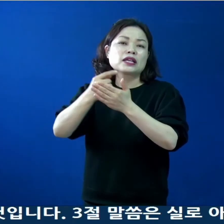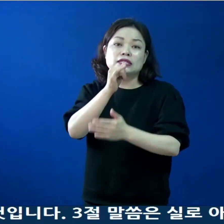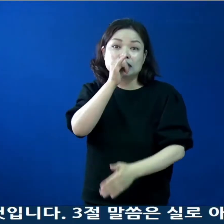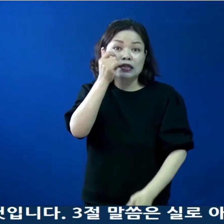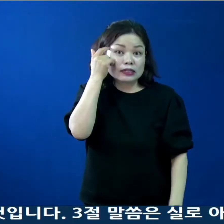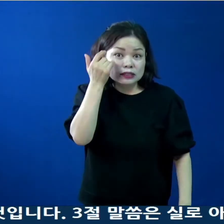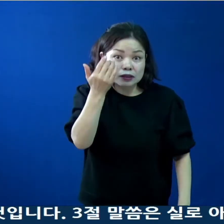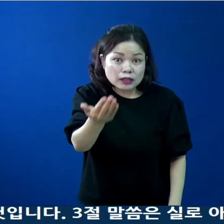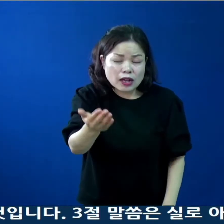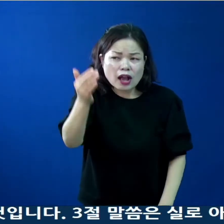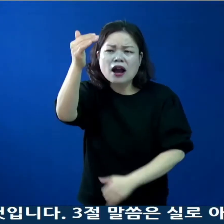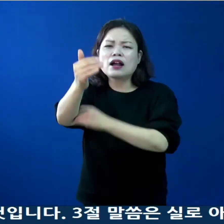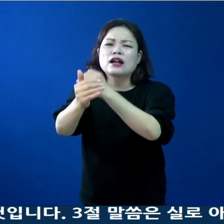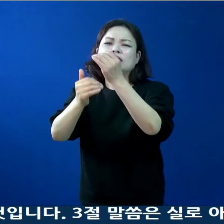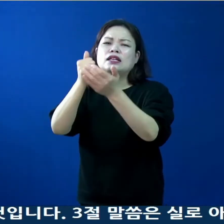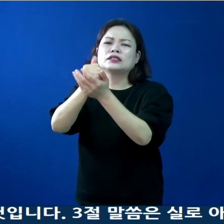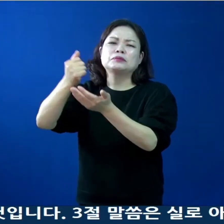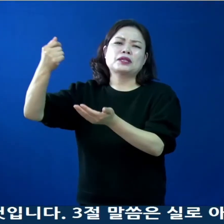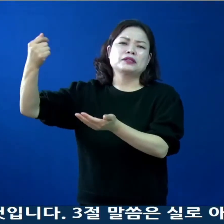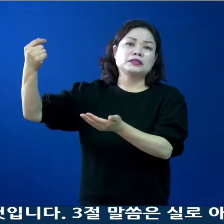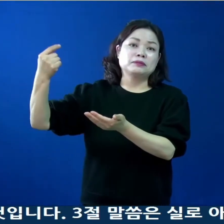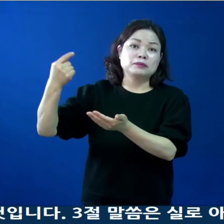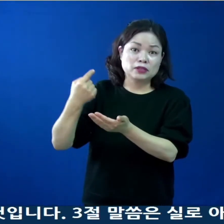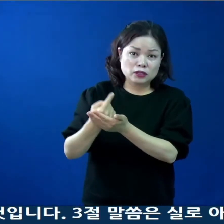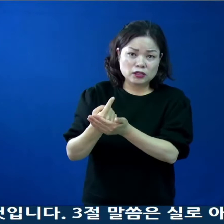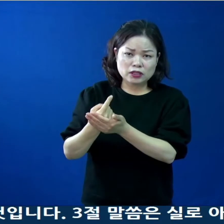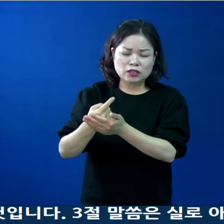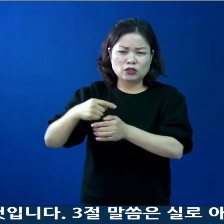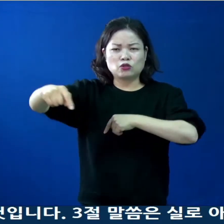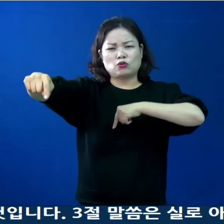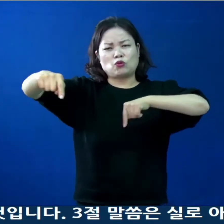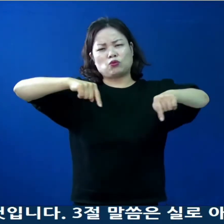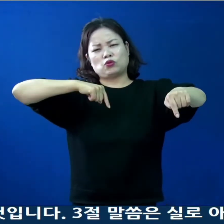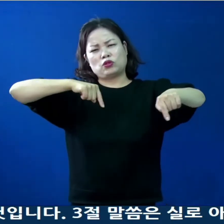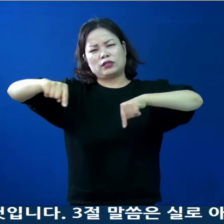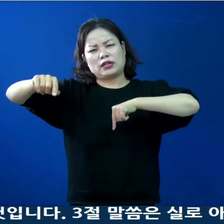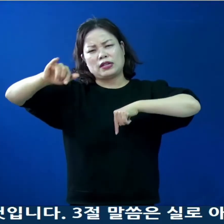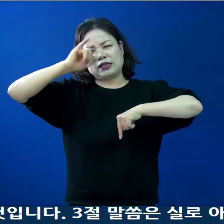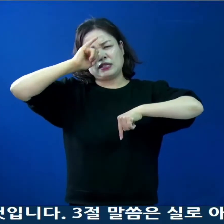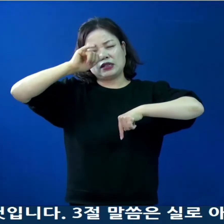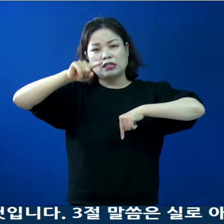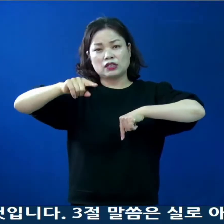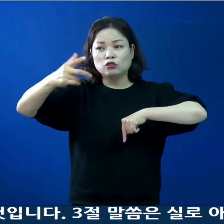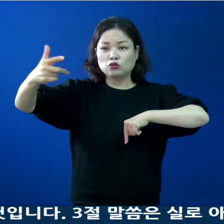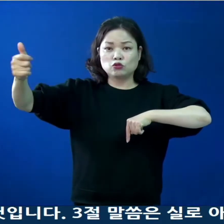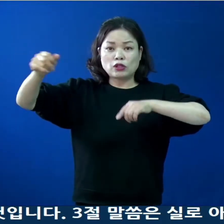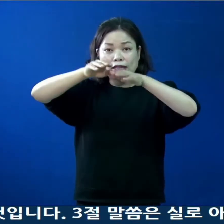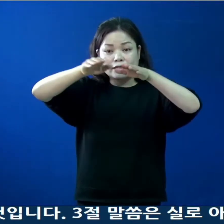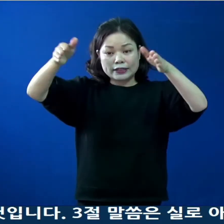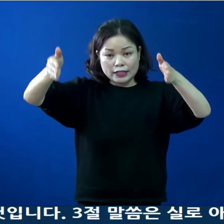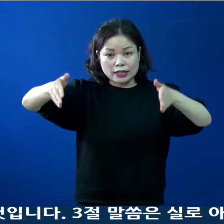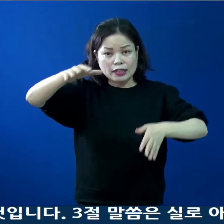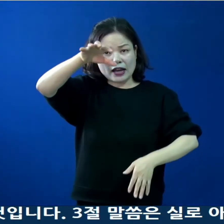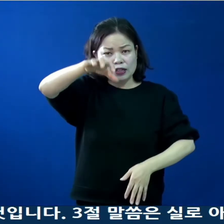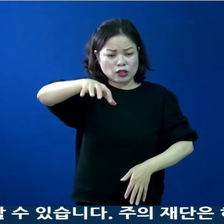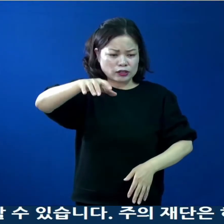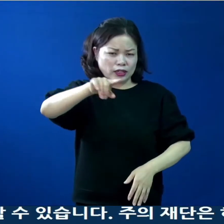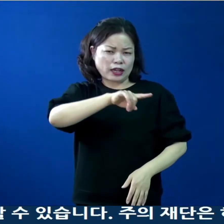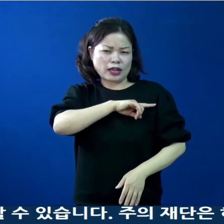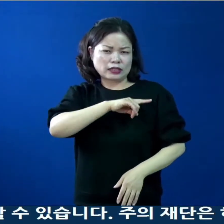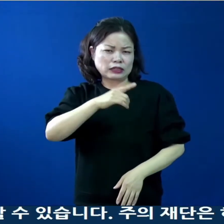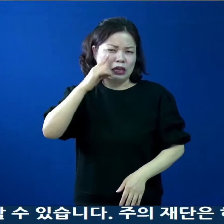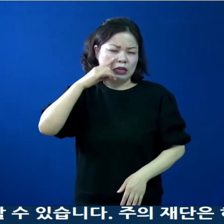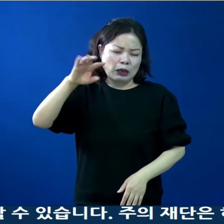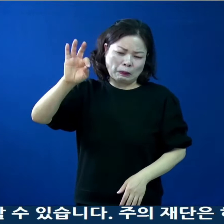아니겠습니까? 하나님의 임재와 통치가 있는 바로 그 주의 제단에서 가장